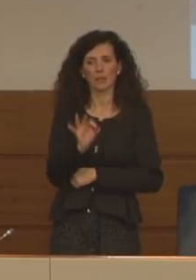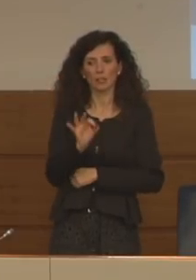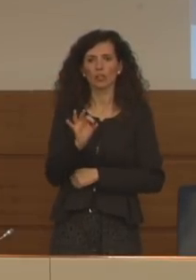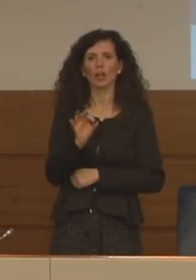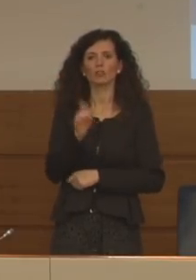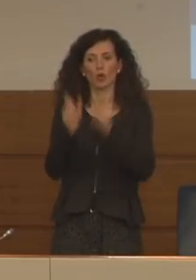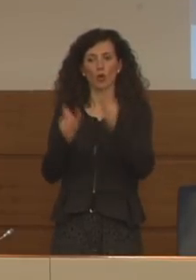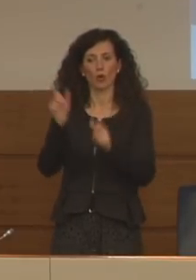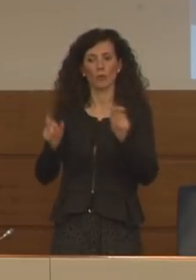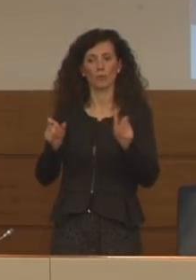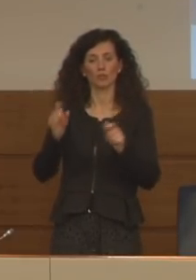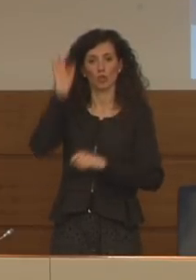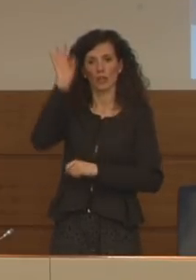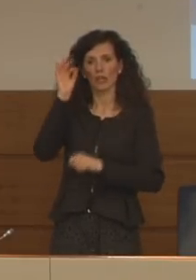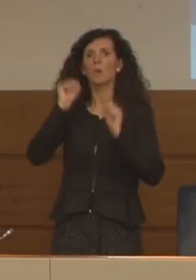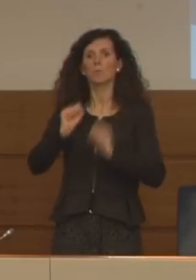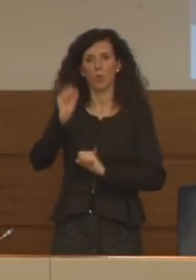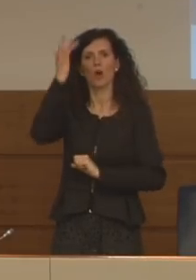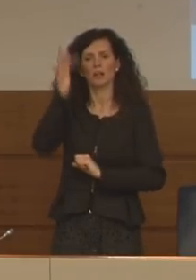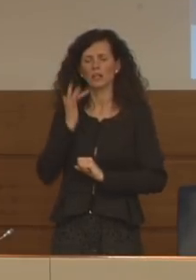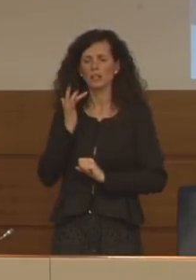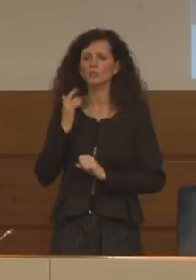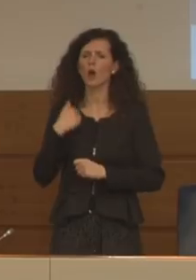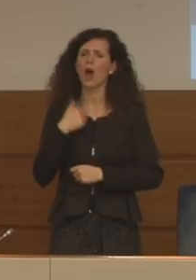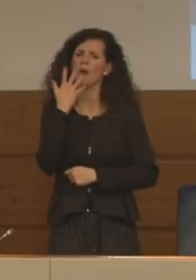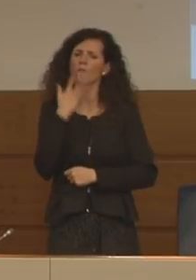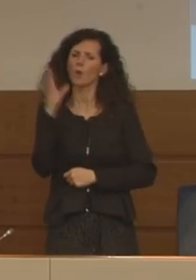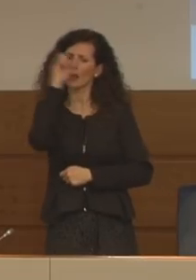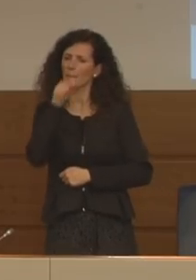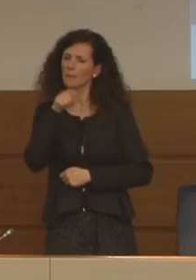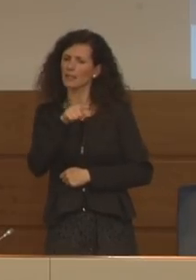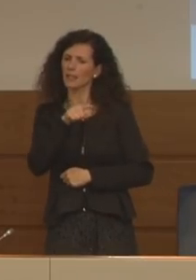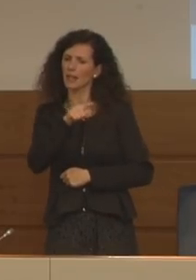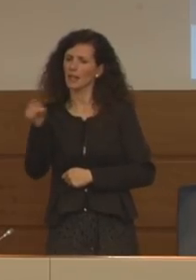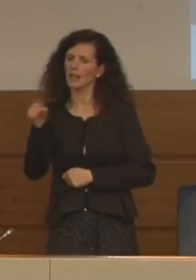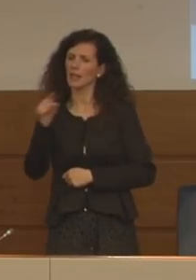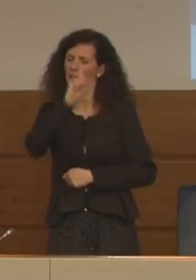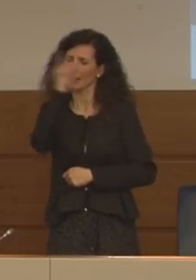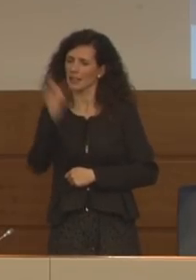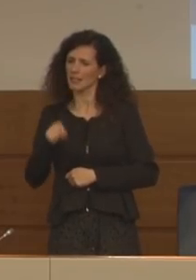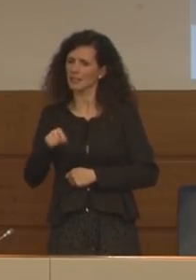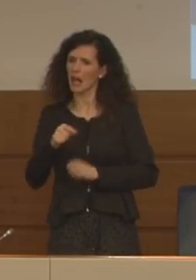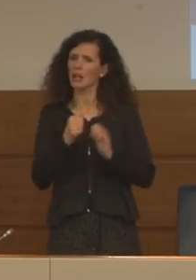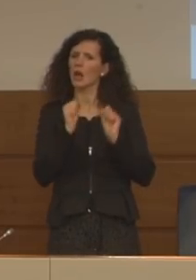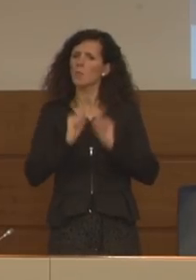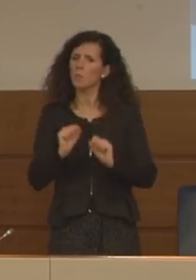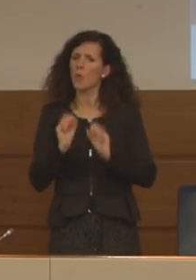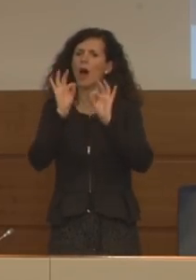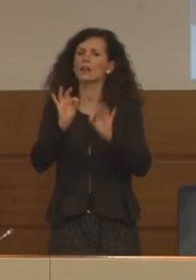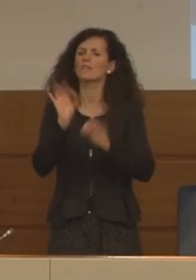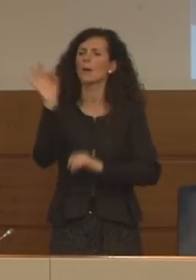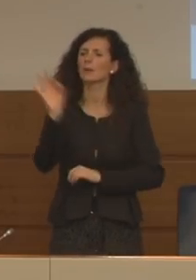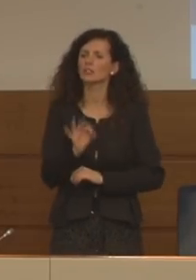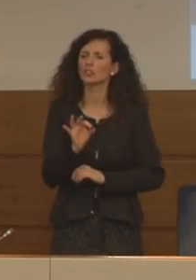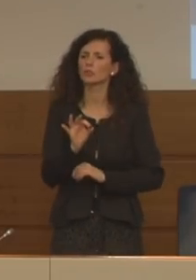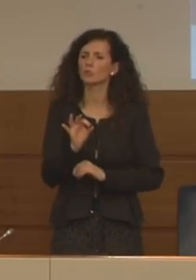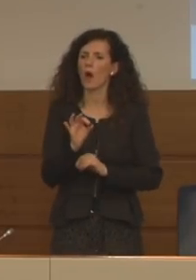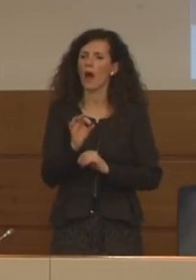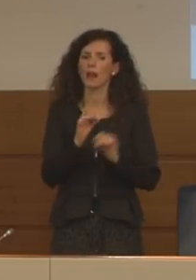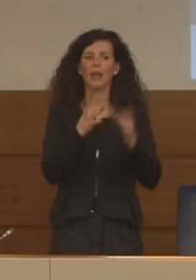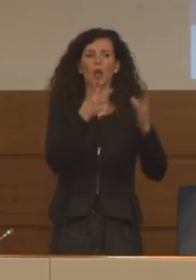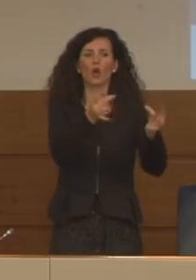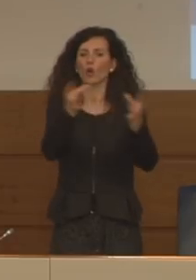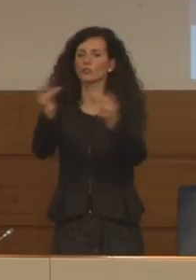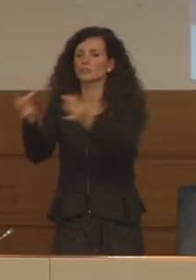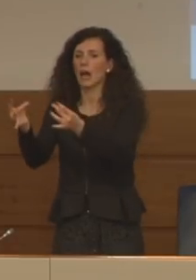vuole capire in italia se voi avete delle stime e quante persone quindi pensate che possano essere contagiate prima che si